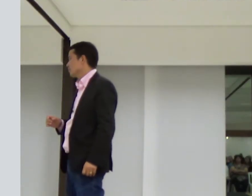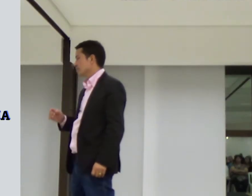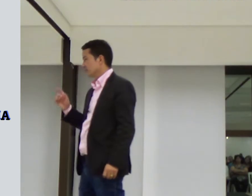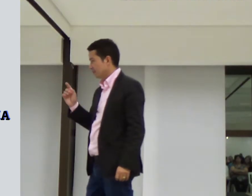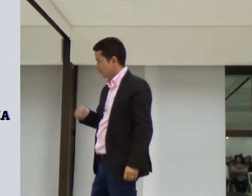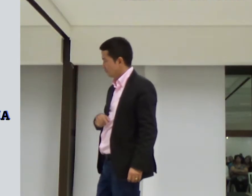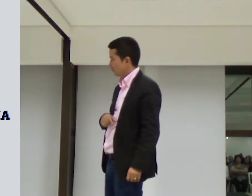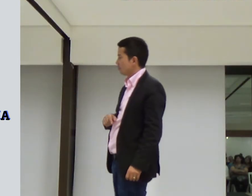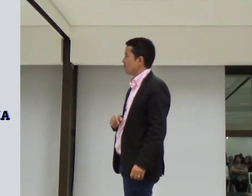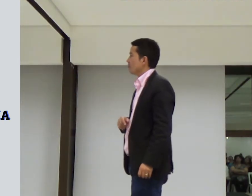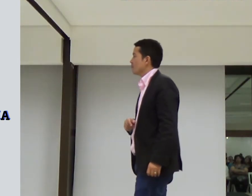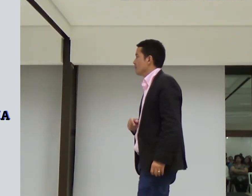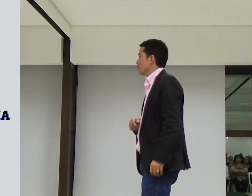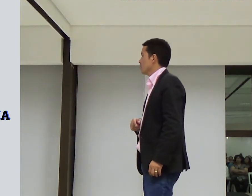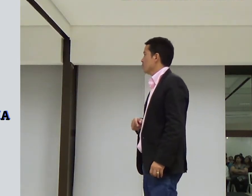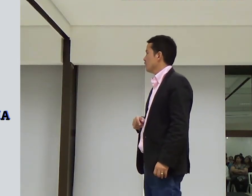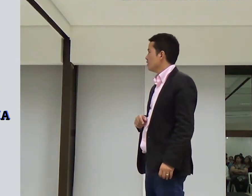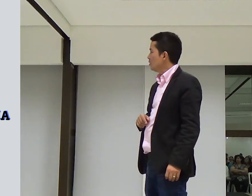A casa na areia, pode passar.